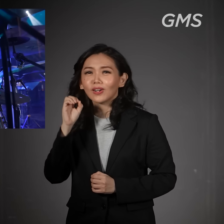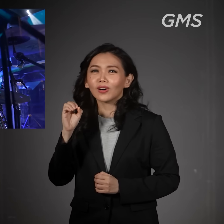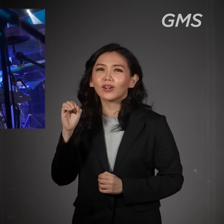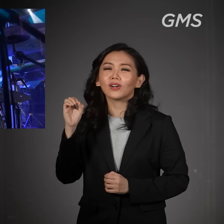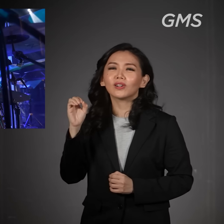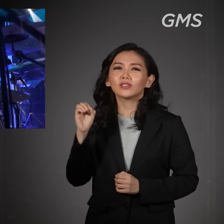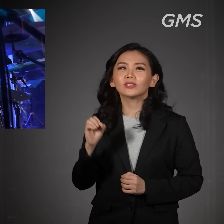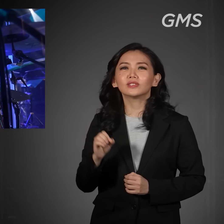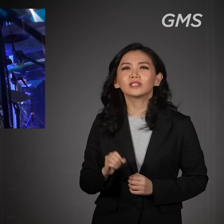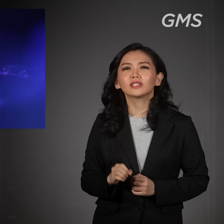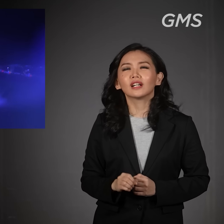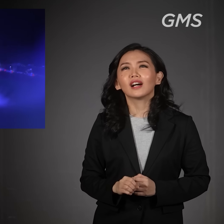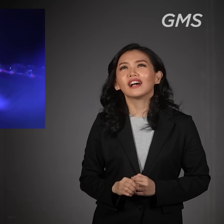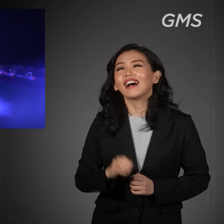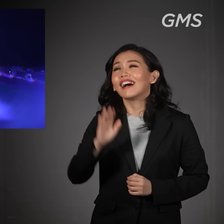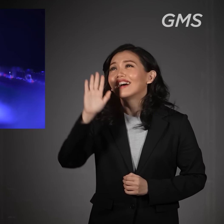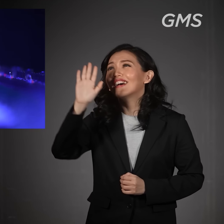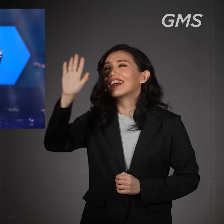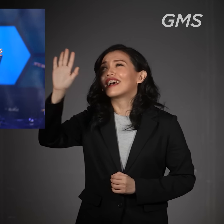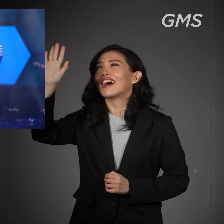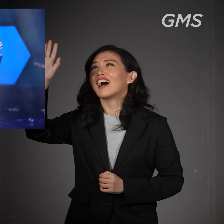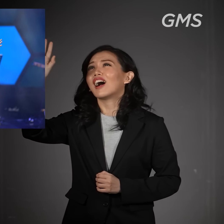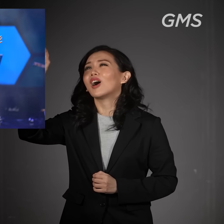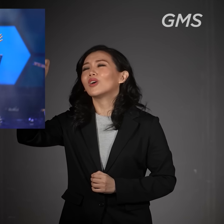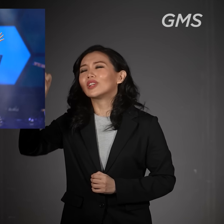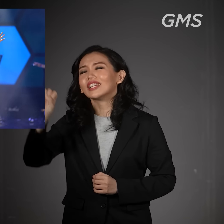Oh, Engkau